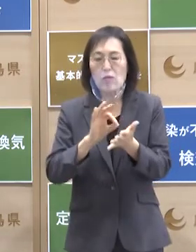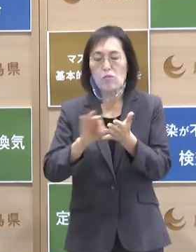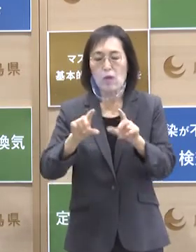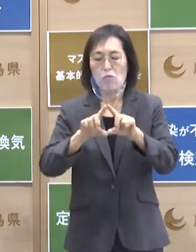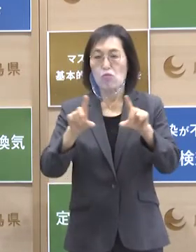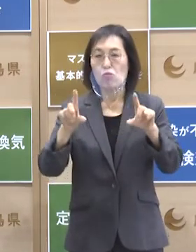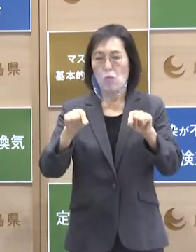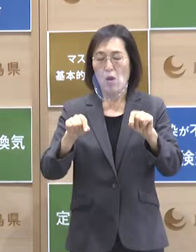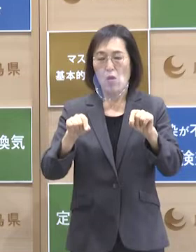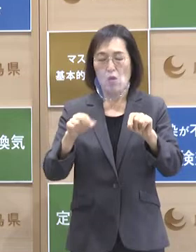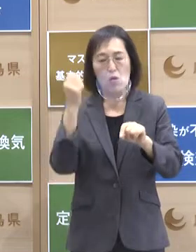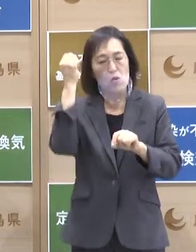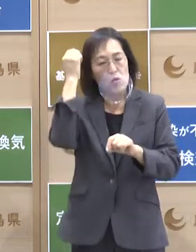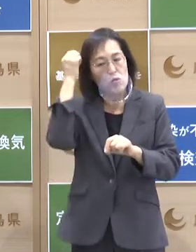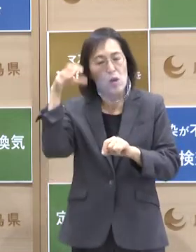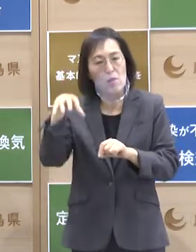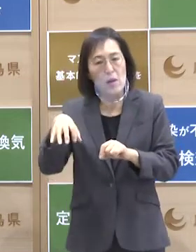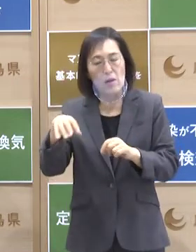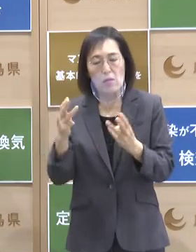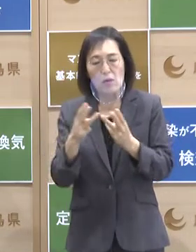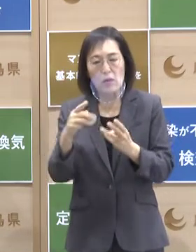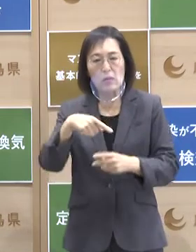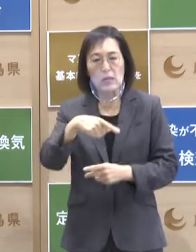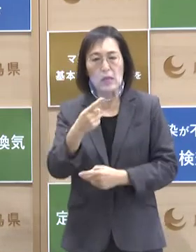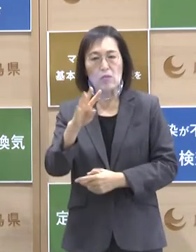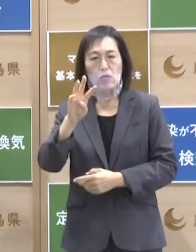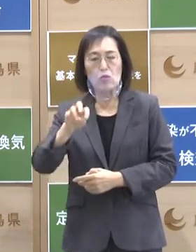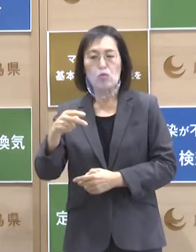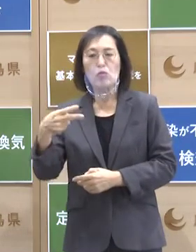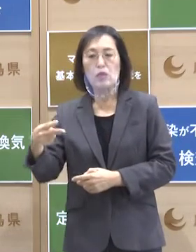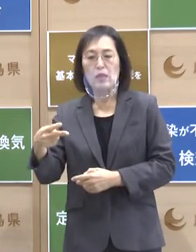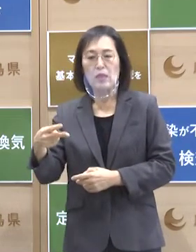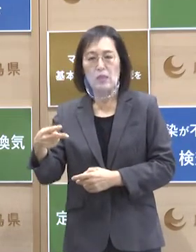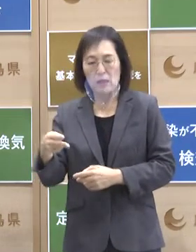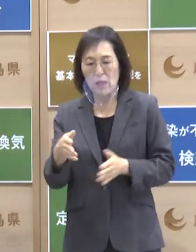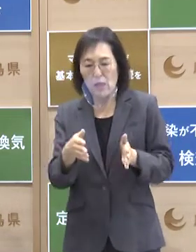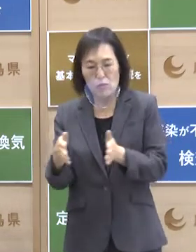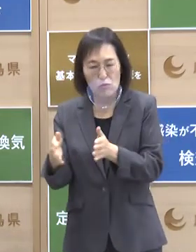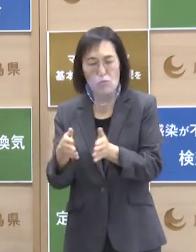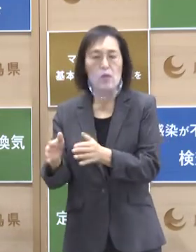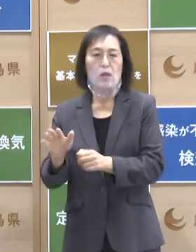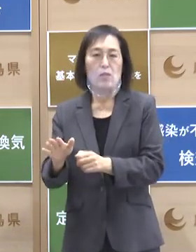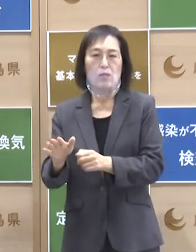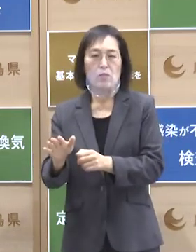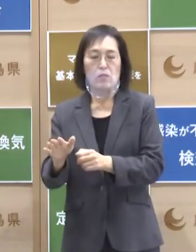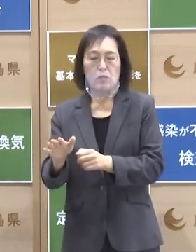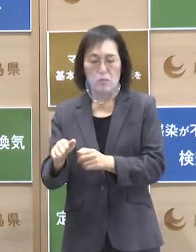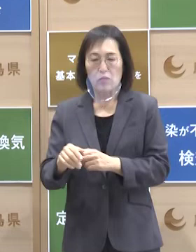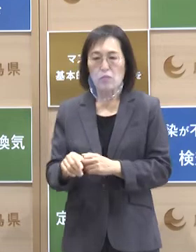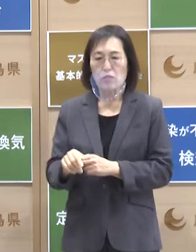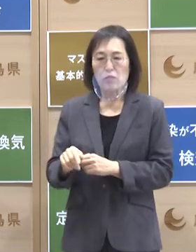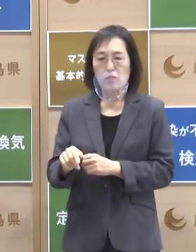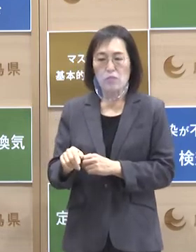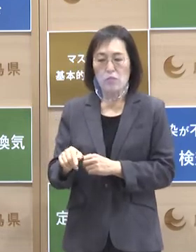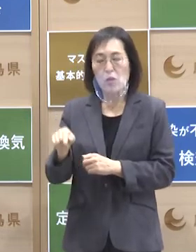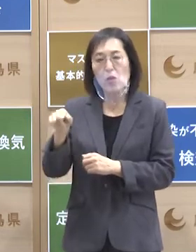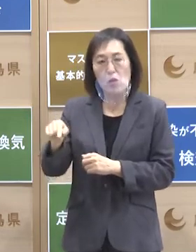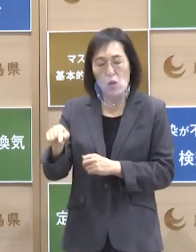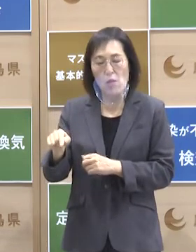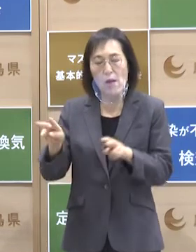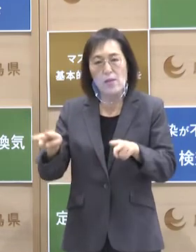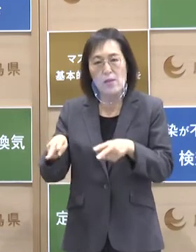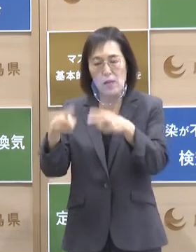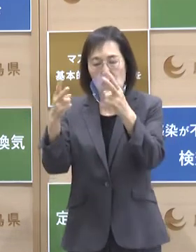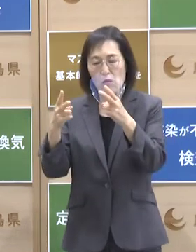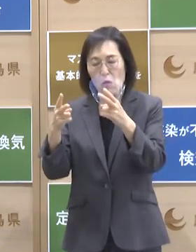県内142の宿泊施設において配布をいたします。配布対象施設は専用のウェブサ